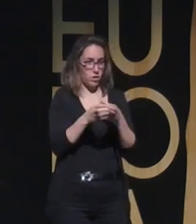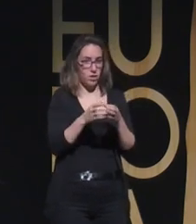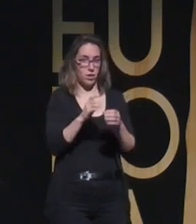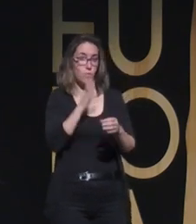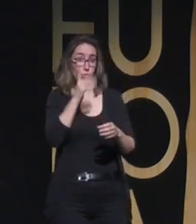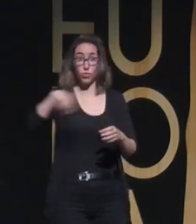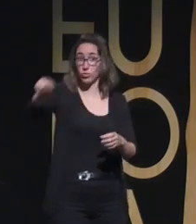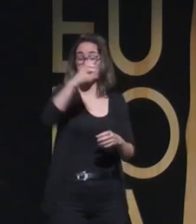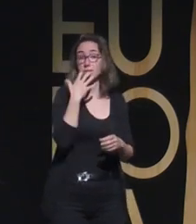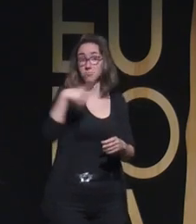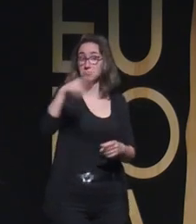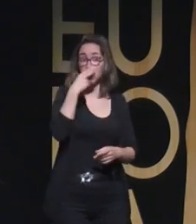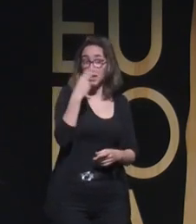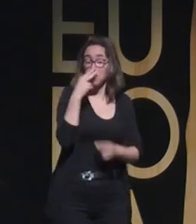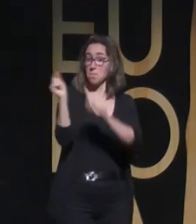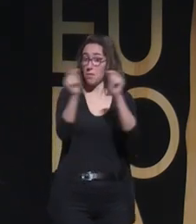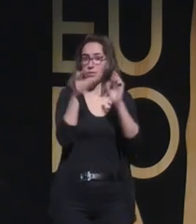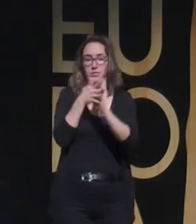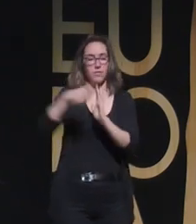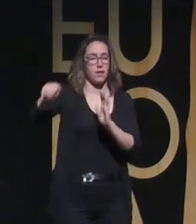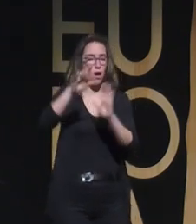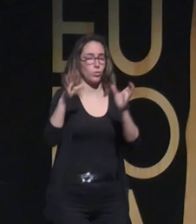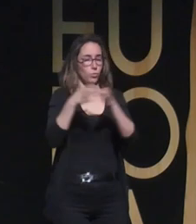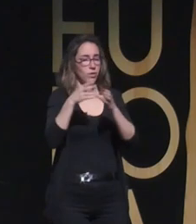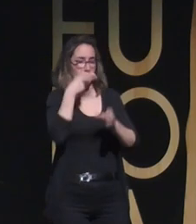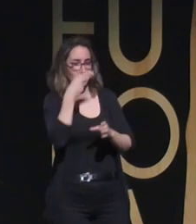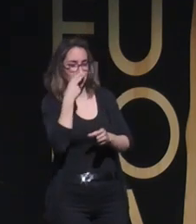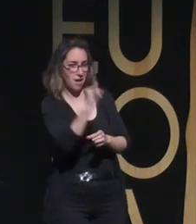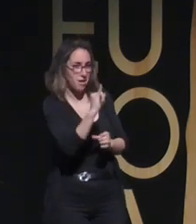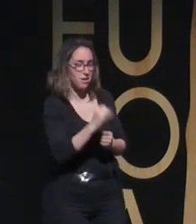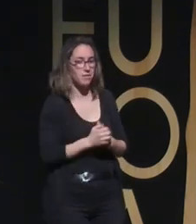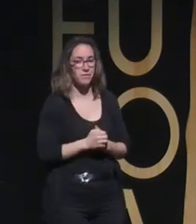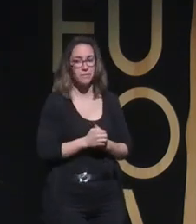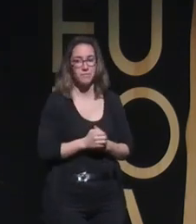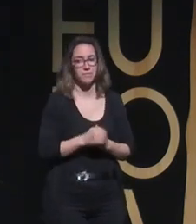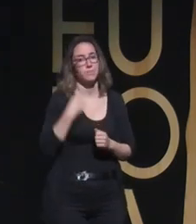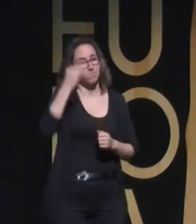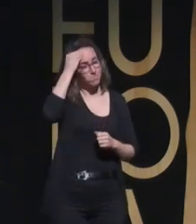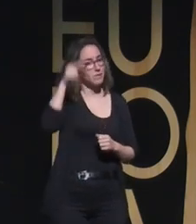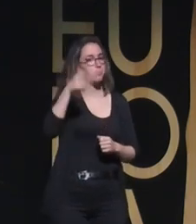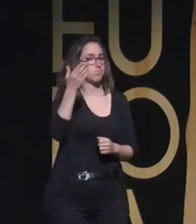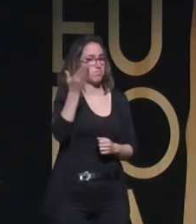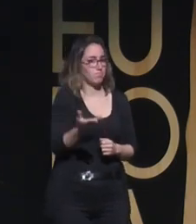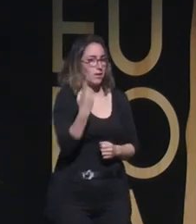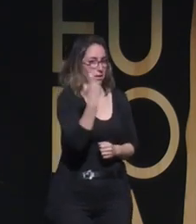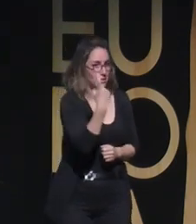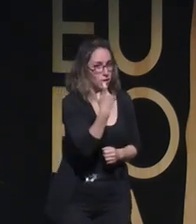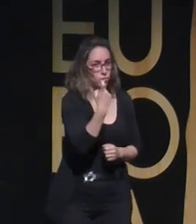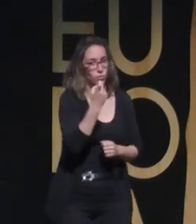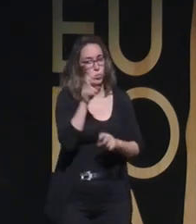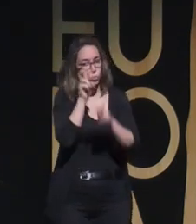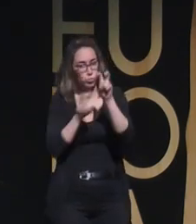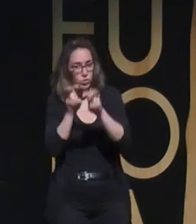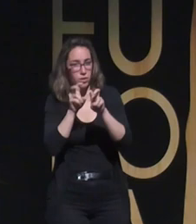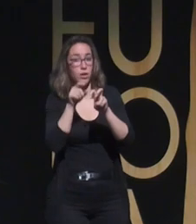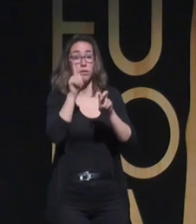esto y estamos debatiéndolo, es que hay un interés comunitario. ¿Me explico? Por lo tanto, yo creo que eso es necesario. Y esa búsqueda creo que es necesaria. Y hay el papel de las escuelas,